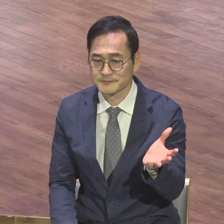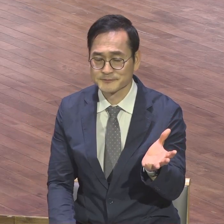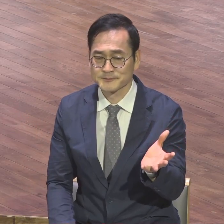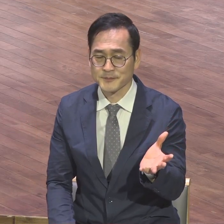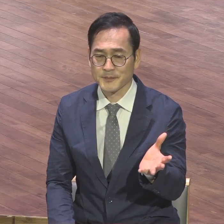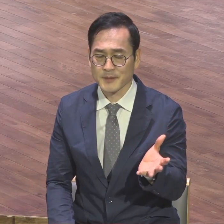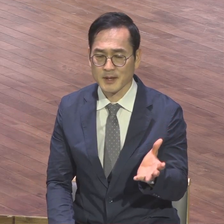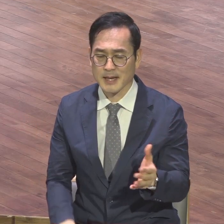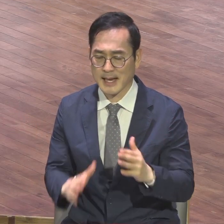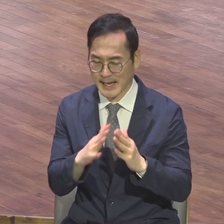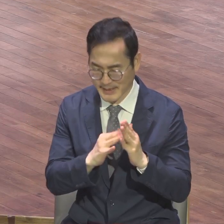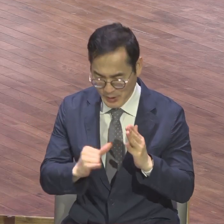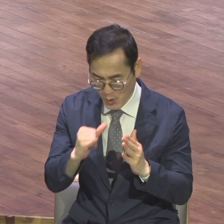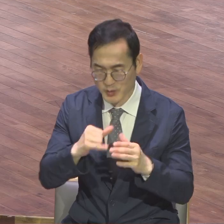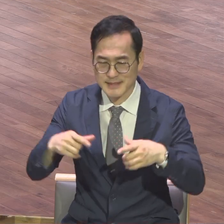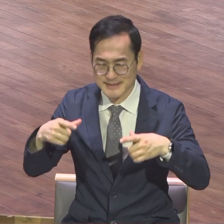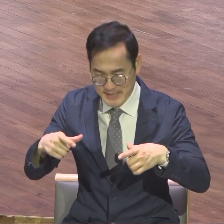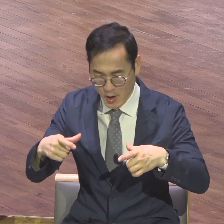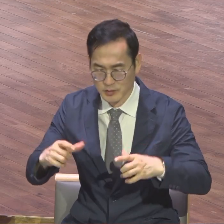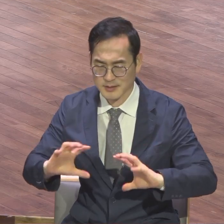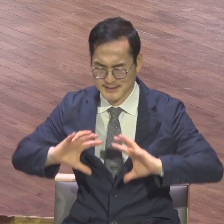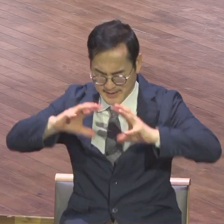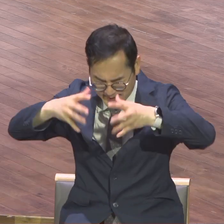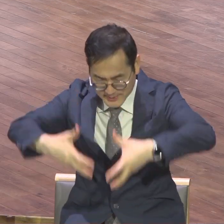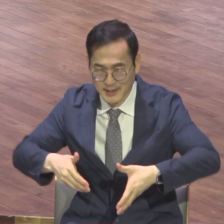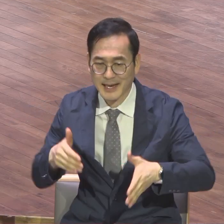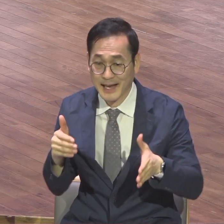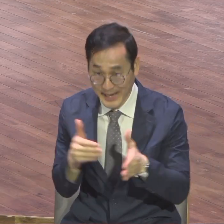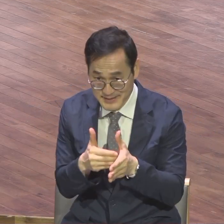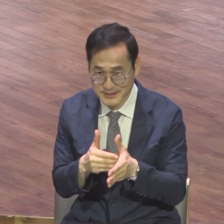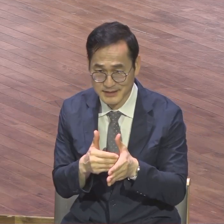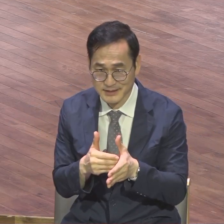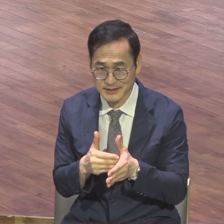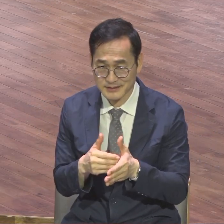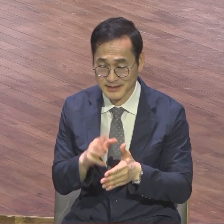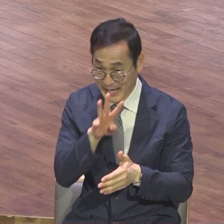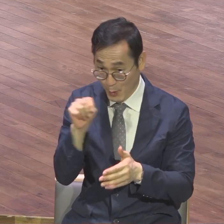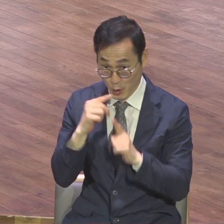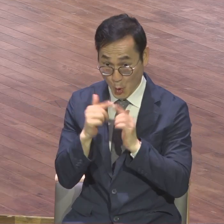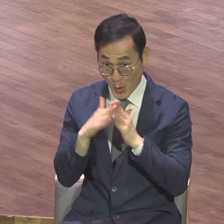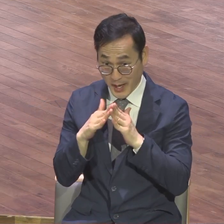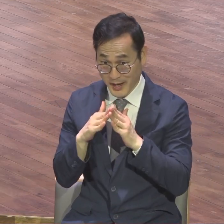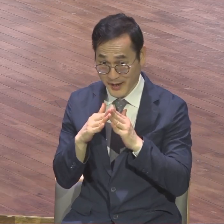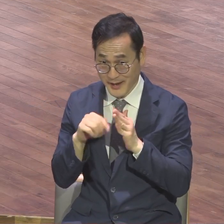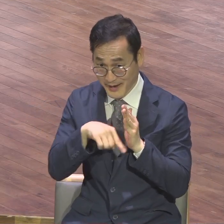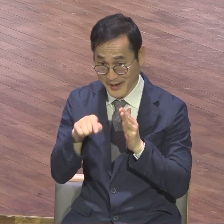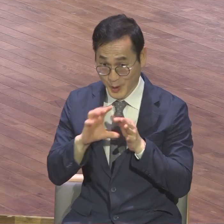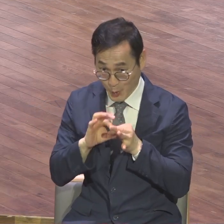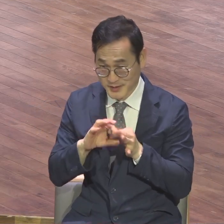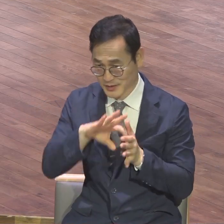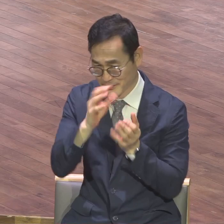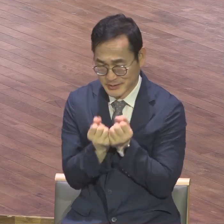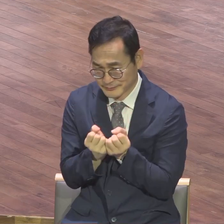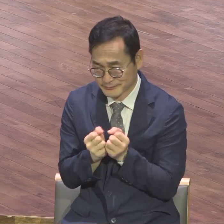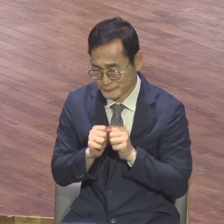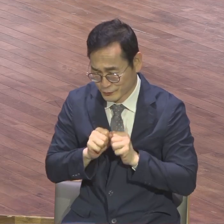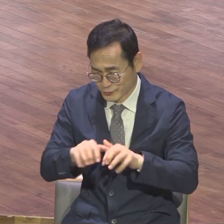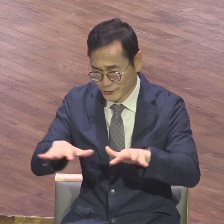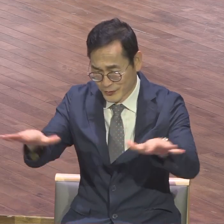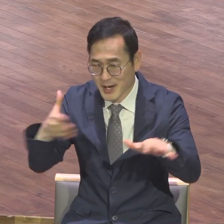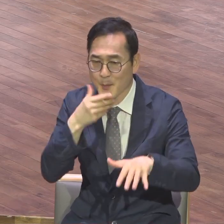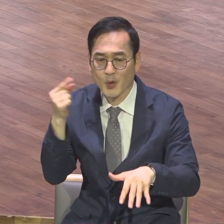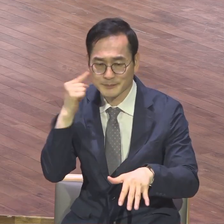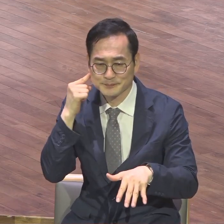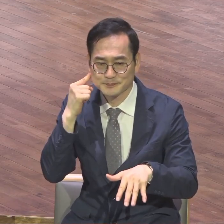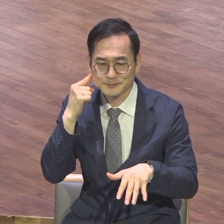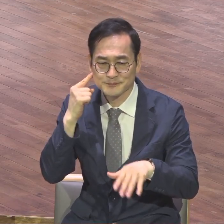가문복음화, 지역민족복음화, 전세계복음화의 주역으로 영계가 다 여러분 쓰임받게 되기를 주님으로 축복합니다.